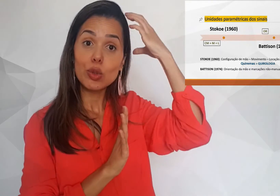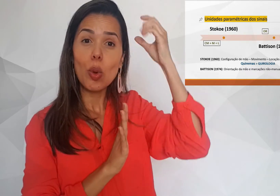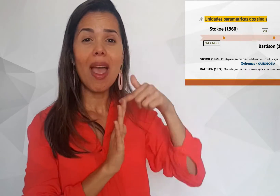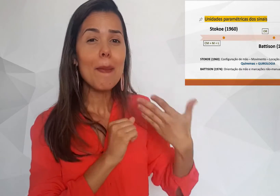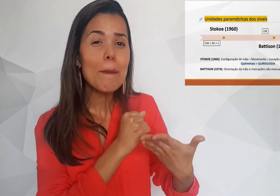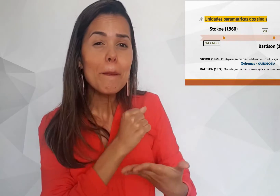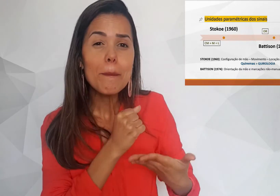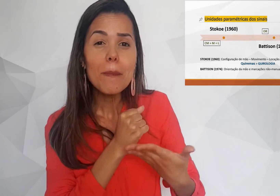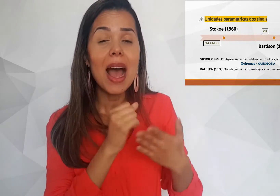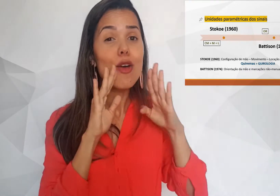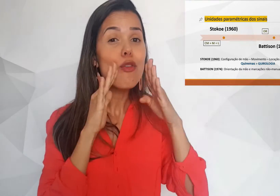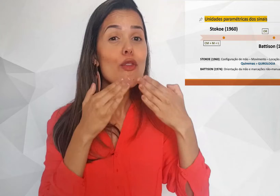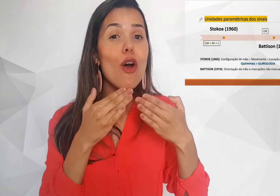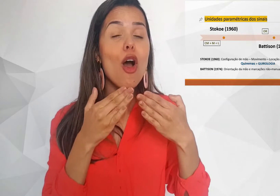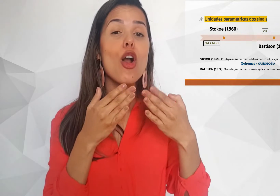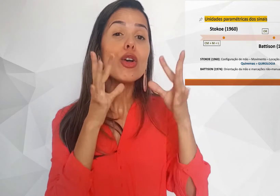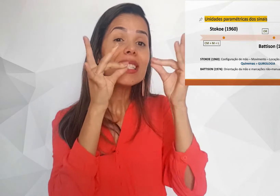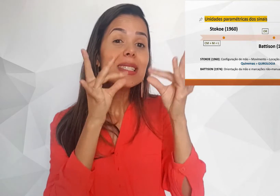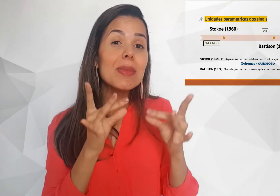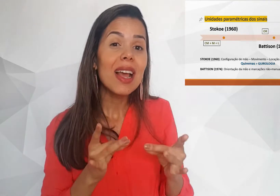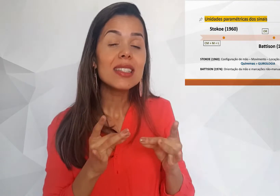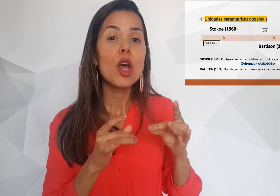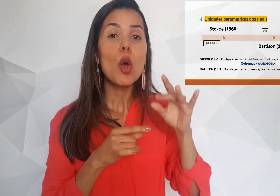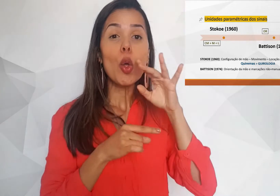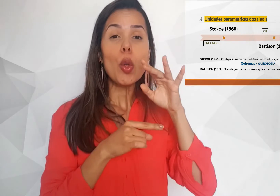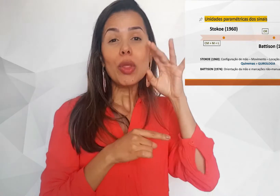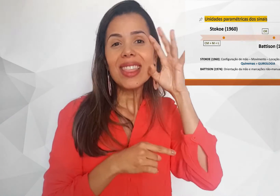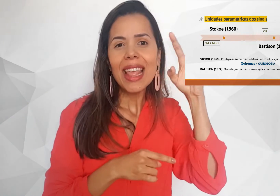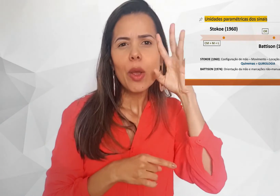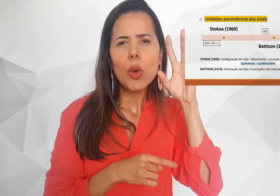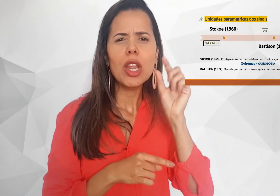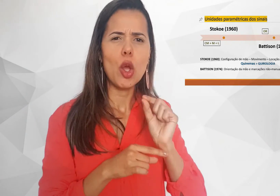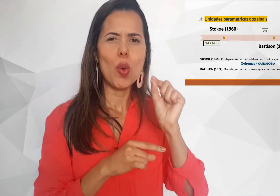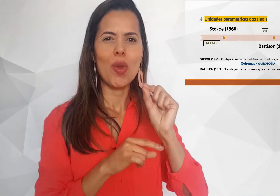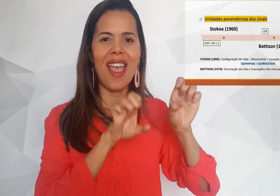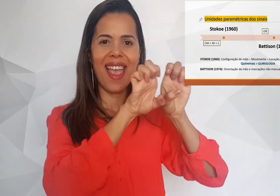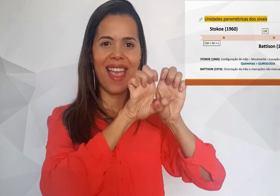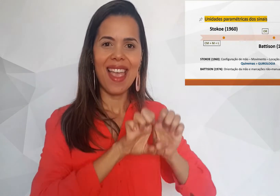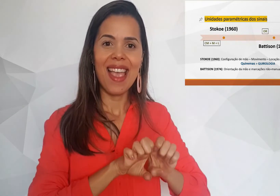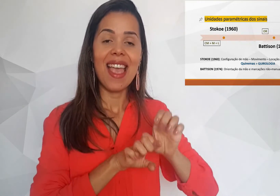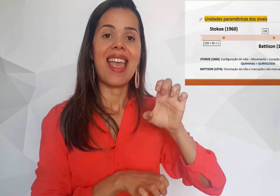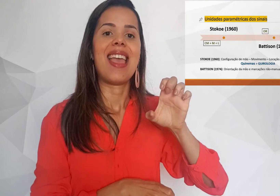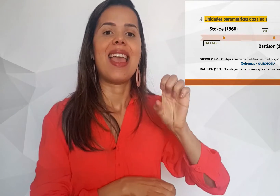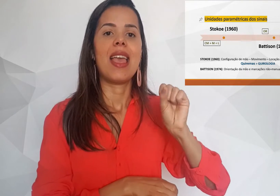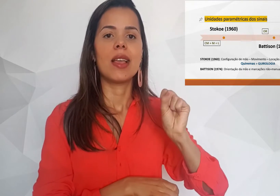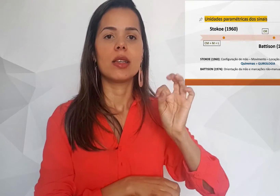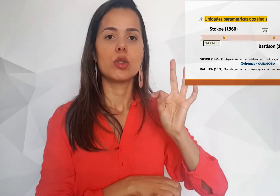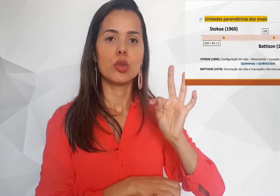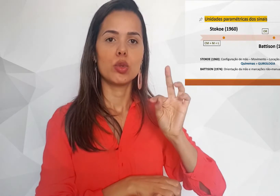basicamente um trabalho num viés estruturalista, né? Então a gente sabe, vocês já devem ter estudado nas disciplinas